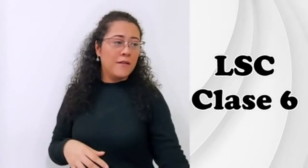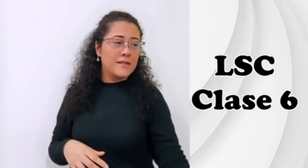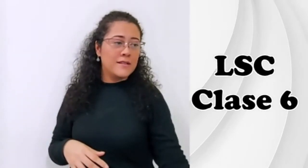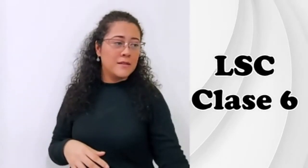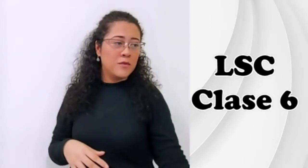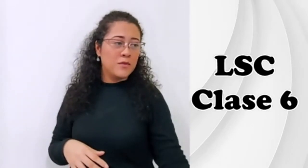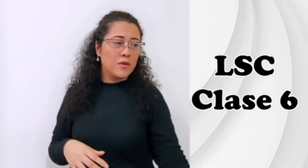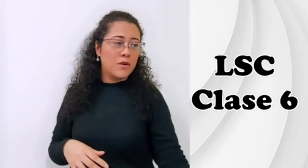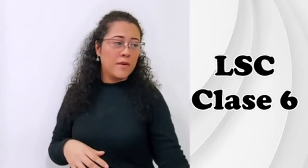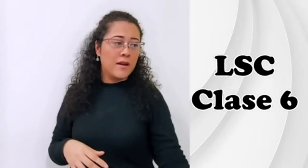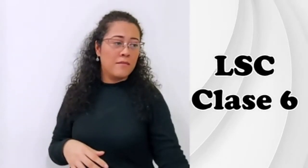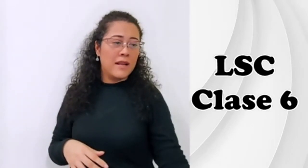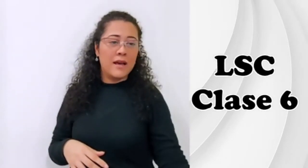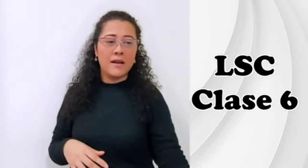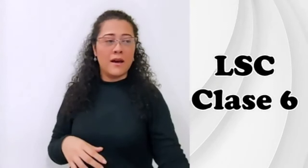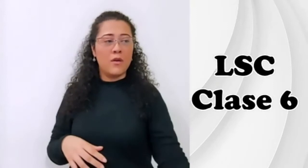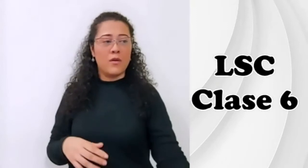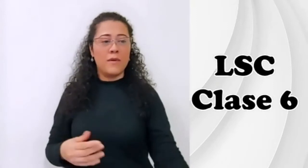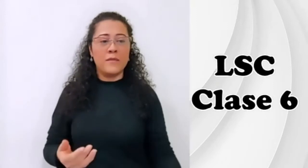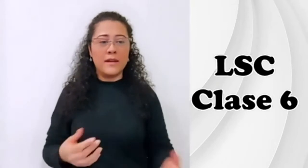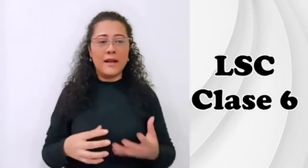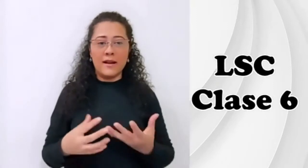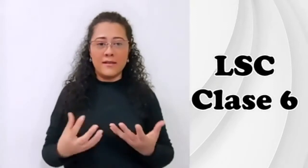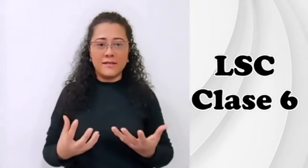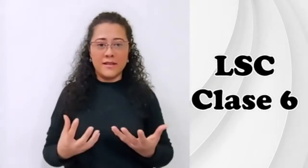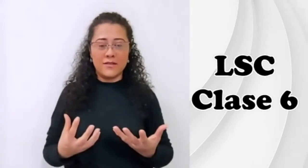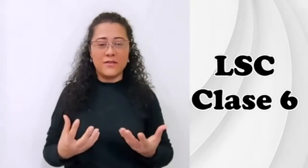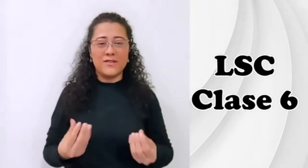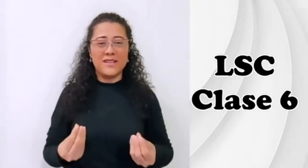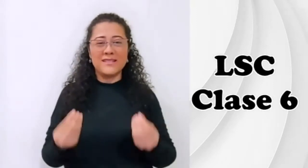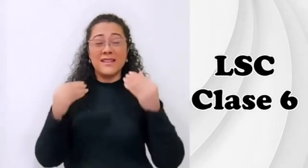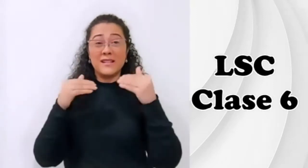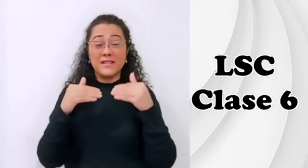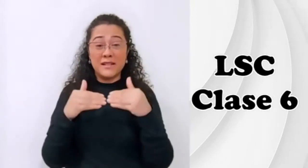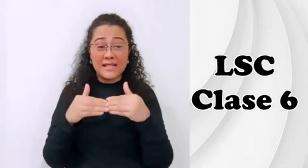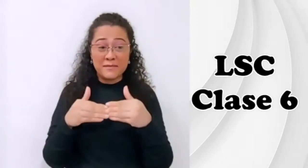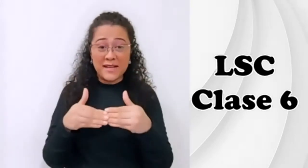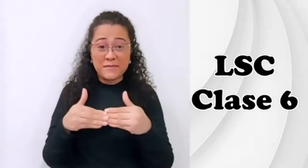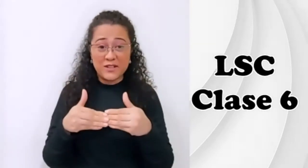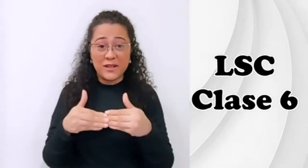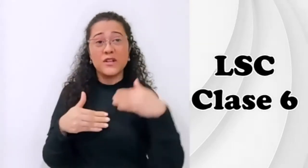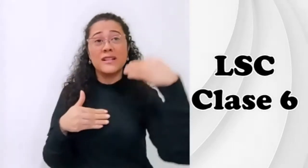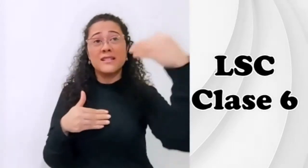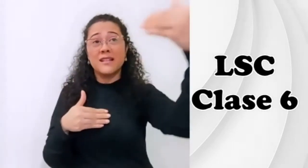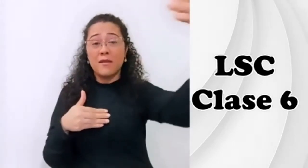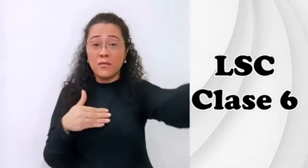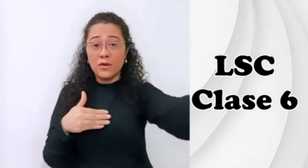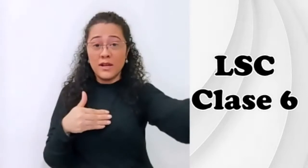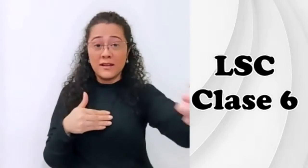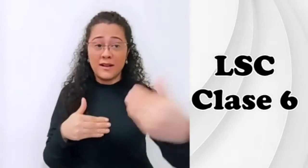veces si uso ropa blanca o ropa muy clara, ¿cierto? Entonces, y si las personas sordas están muy